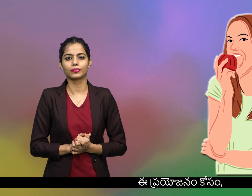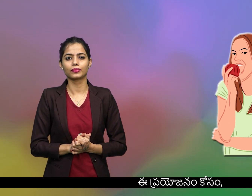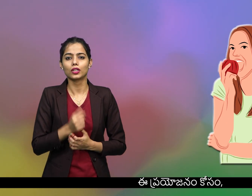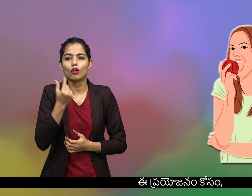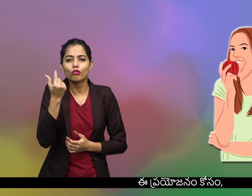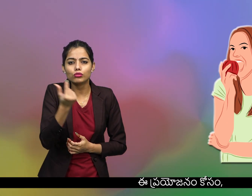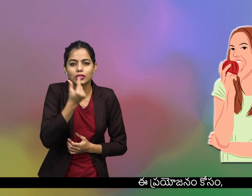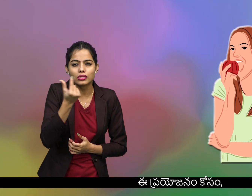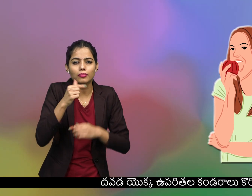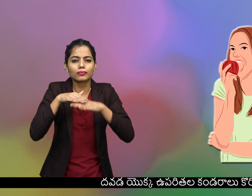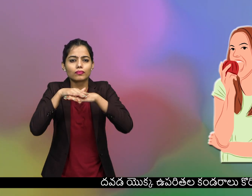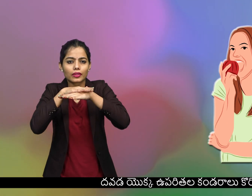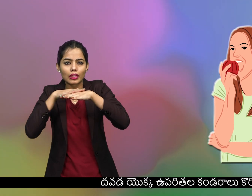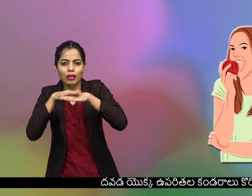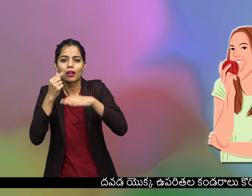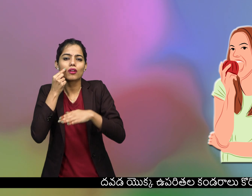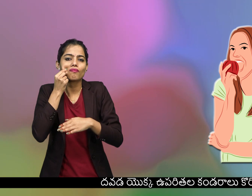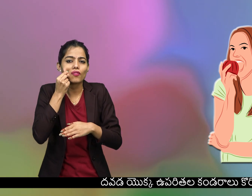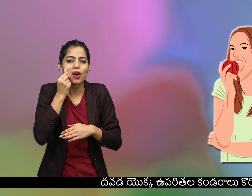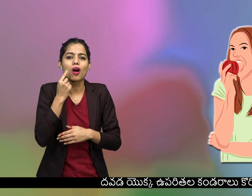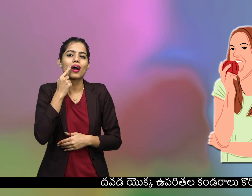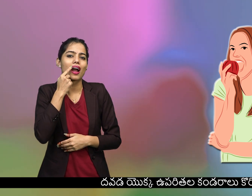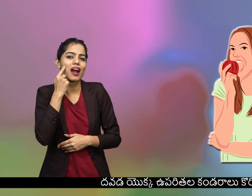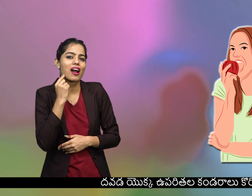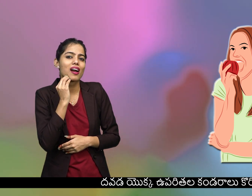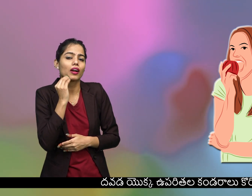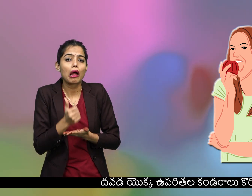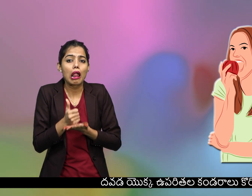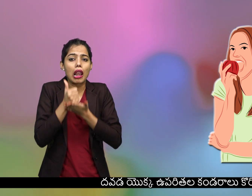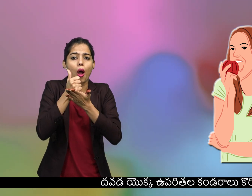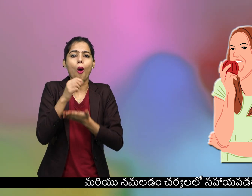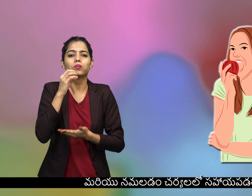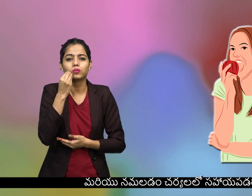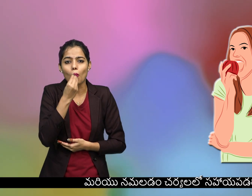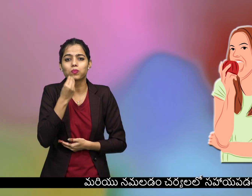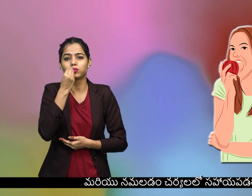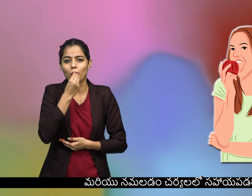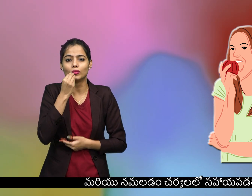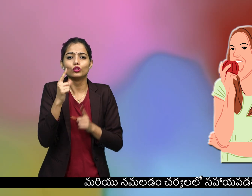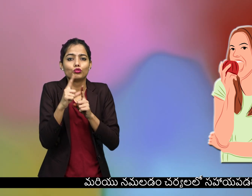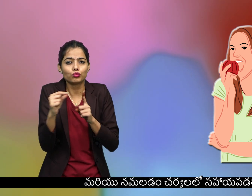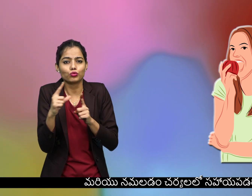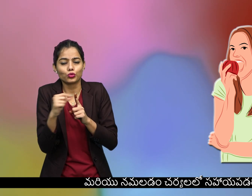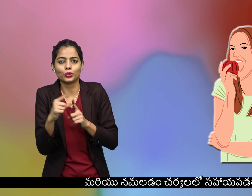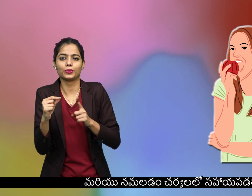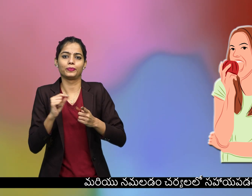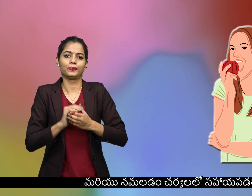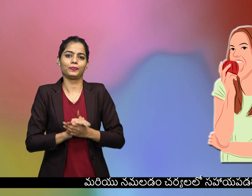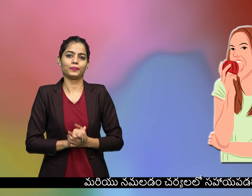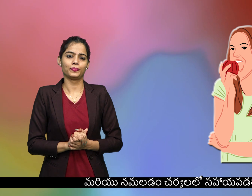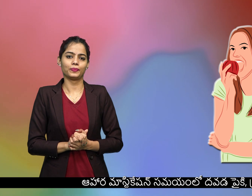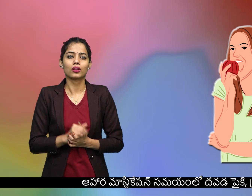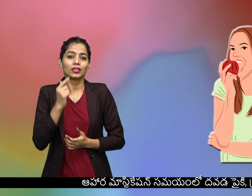ఈ ప్రయోజనం కోసం దవడ యొక్క ఉపరితల కండరాలు కొరికే మరియు నమలడం చర్యలలో